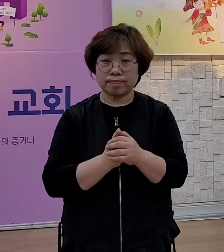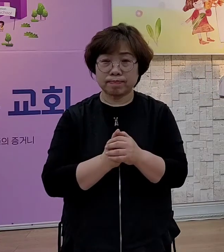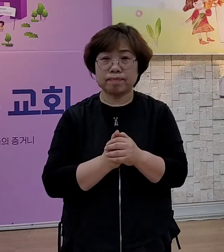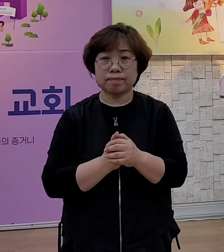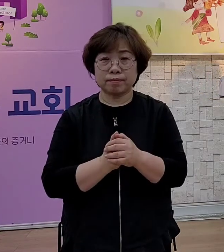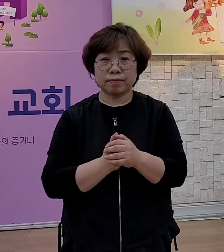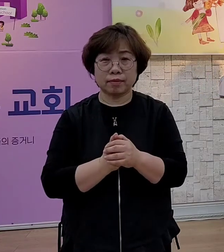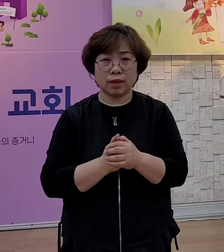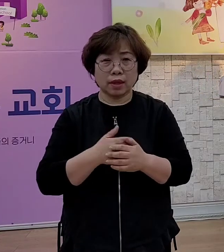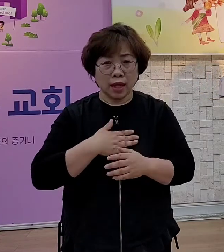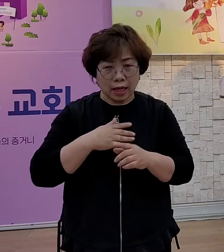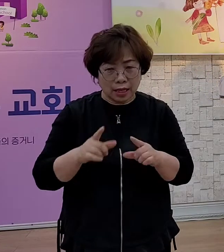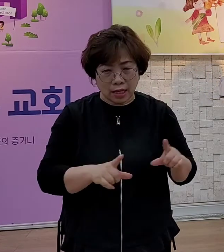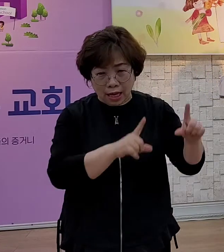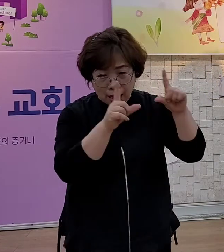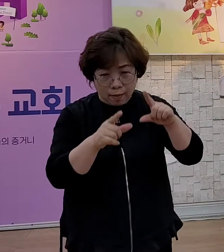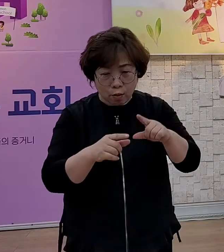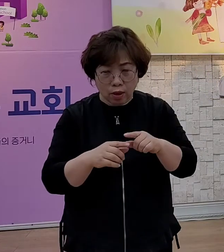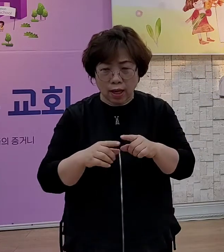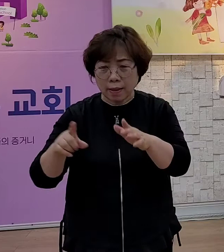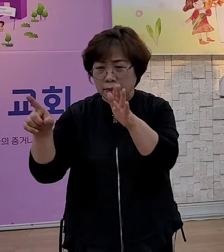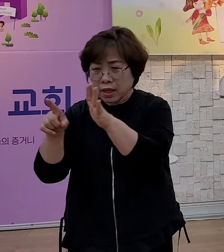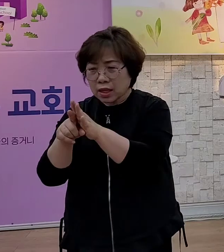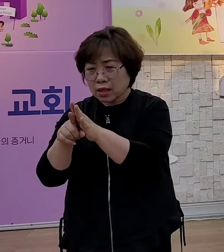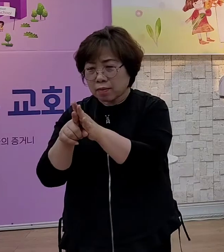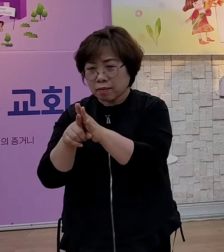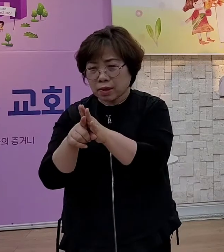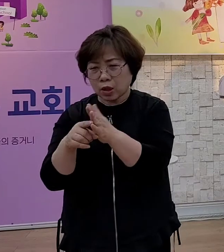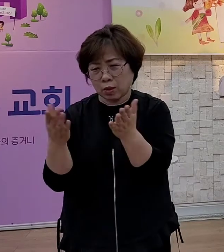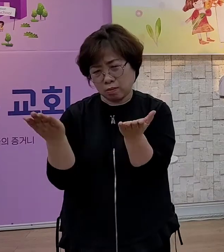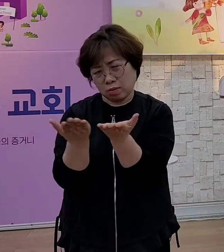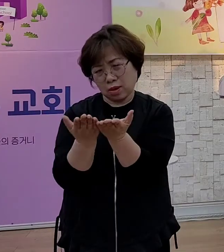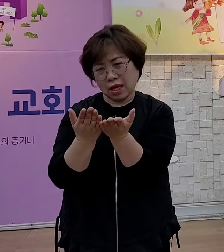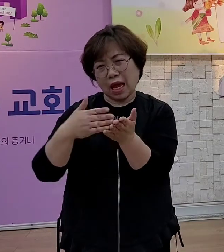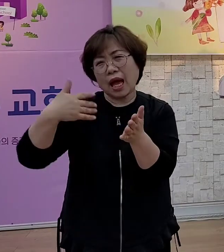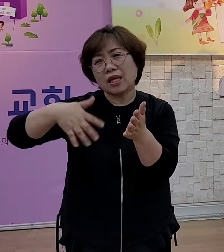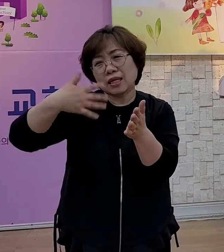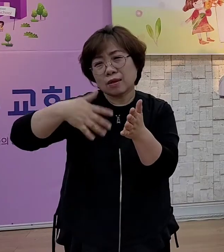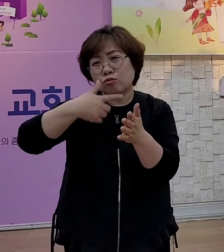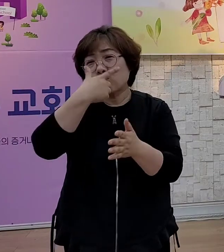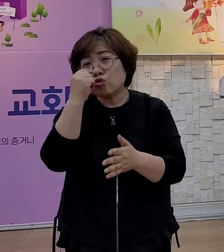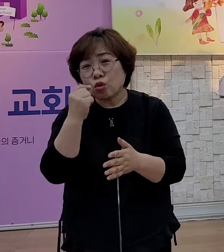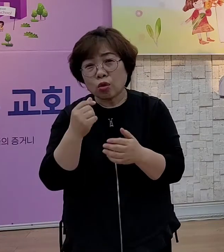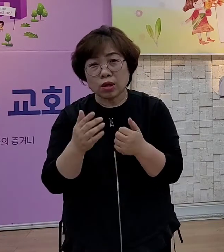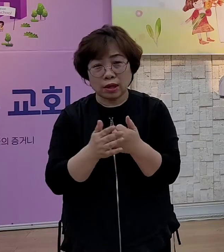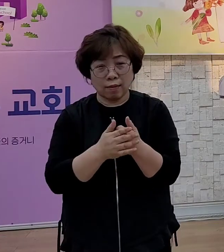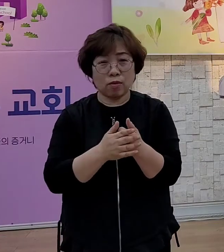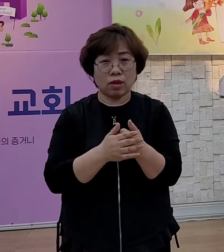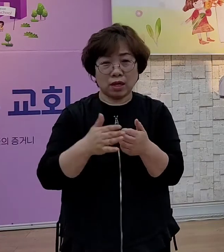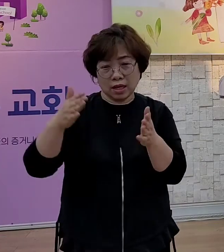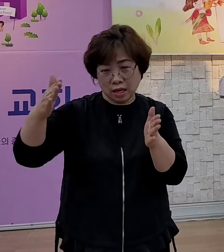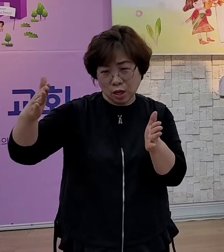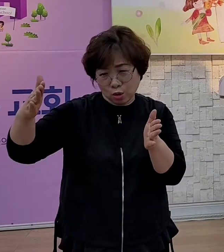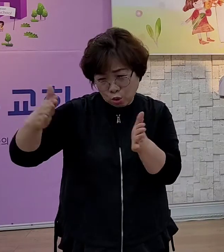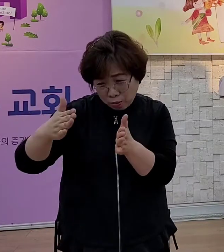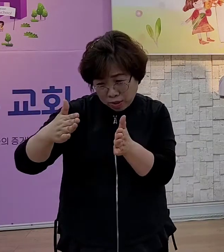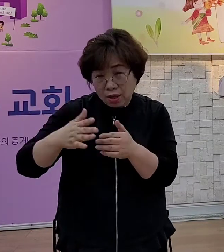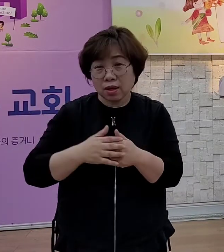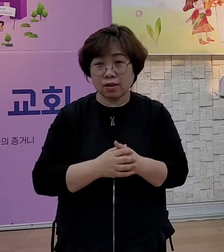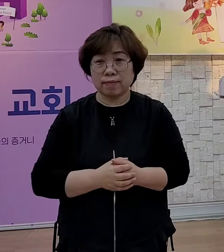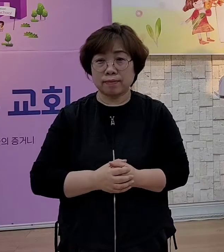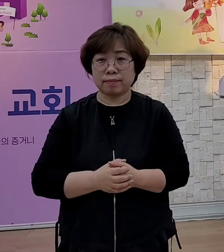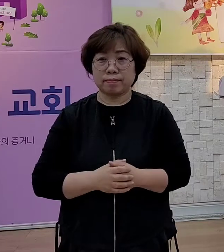아주 귀한 책입니다. 이게 무슨 말일까요? 우리의 믿음과 삶의 차이가 무슨 말입니까?